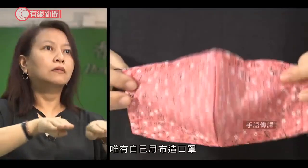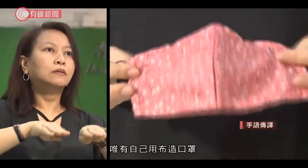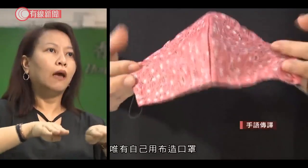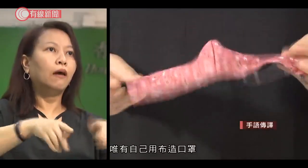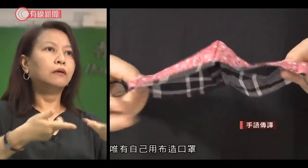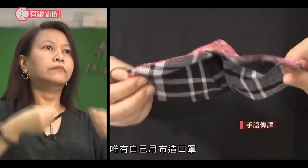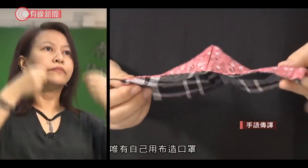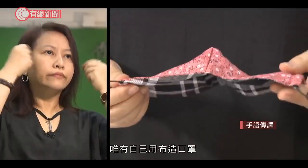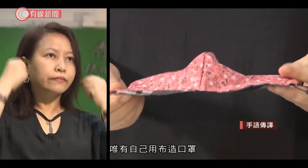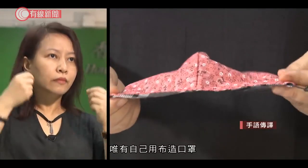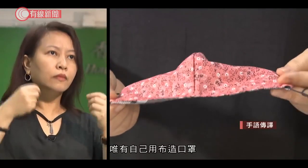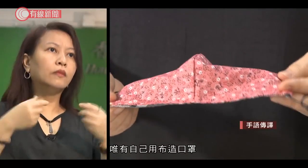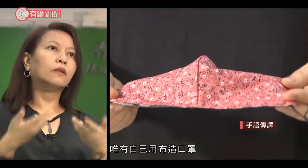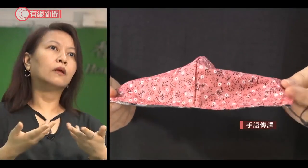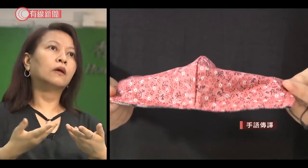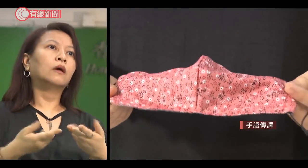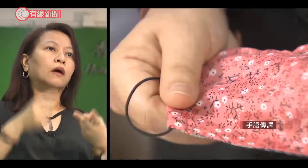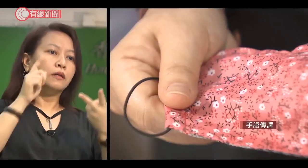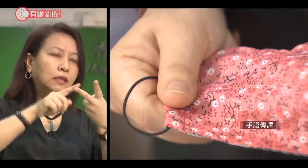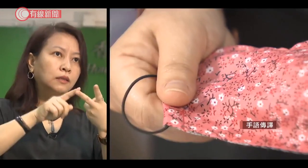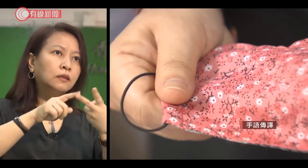唯有自己用布車口罩啦。